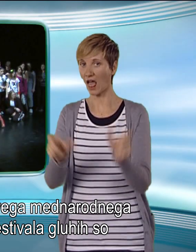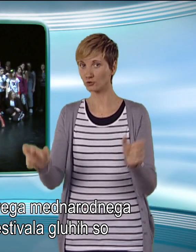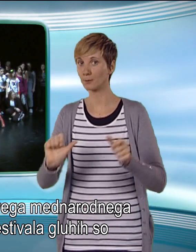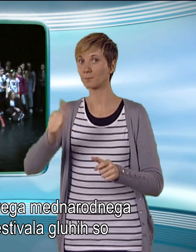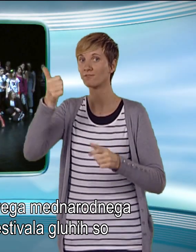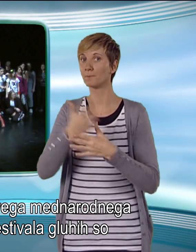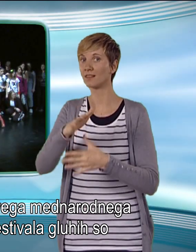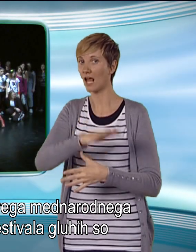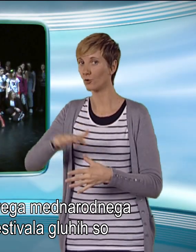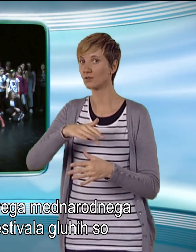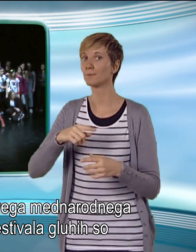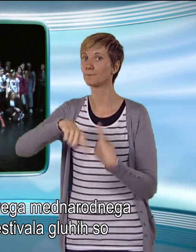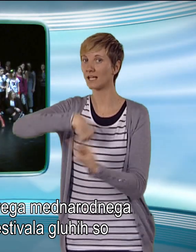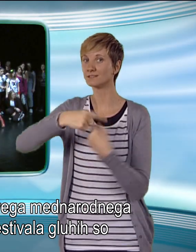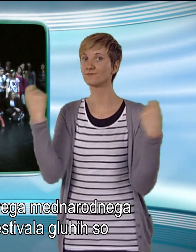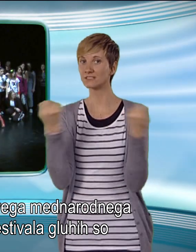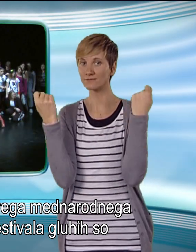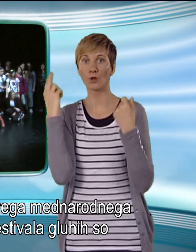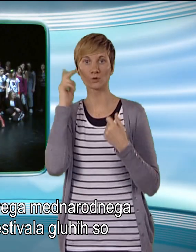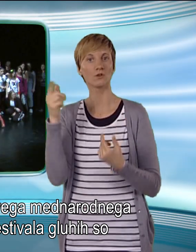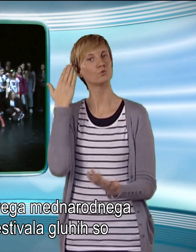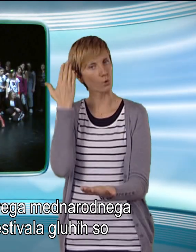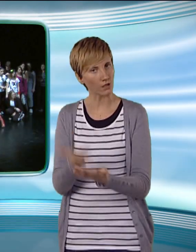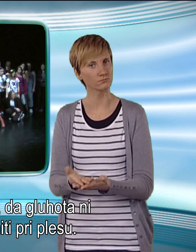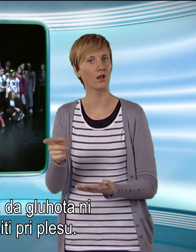Udeleženci prvega mednarodnega plesnega festivala gluhih so dokazali, da